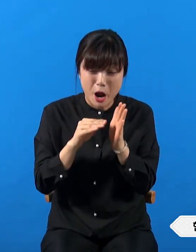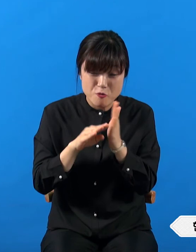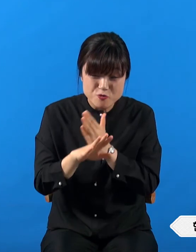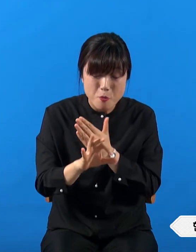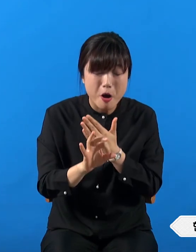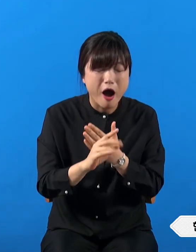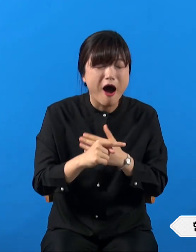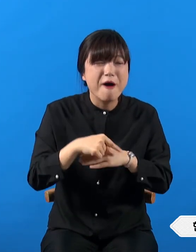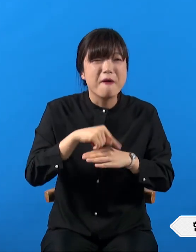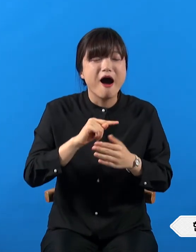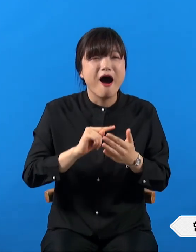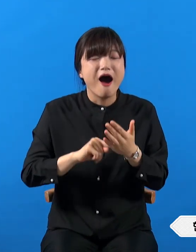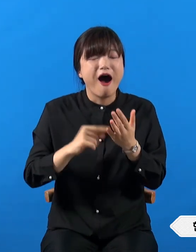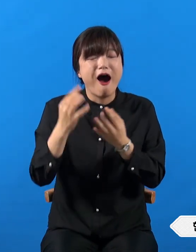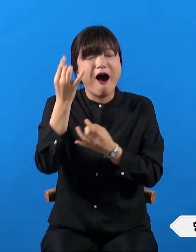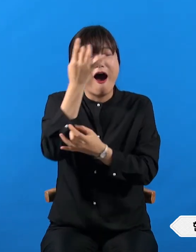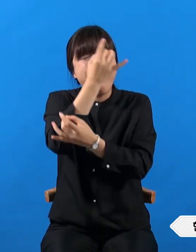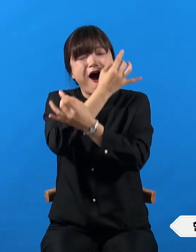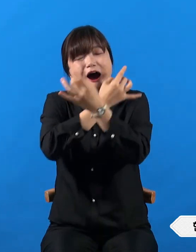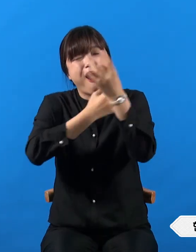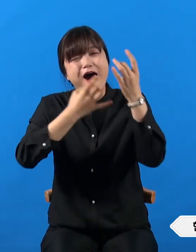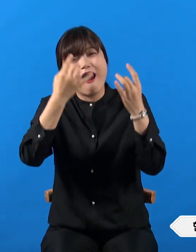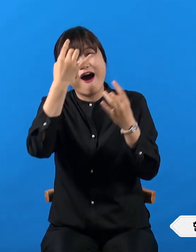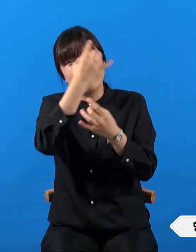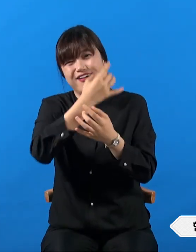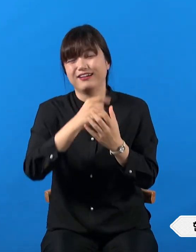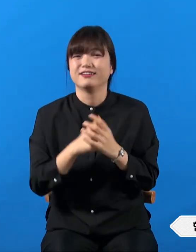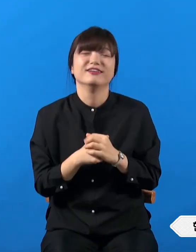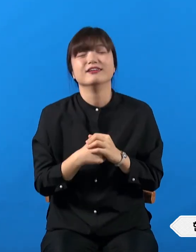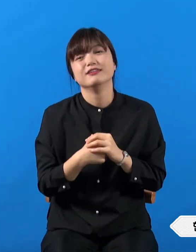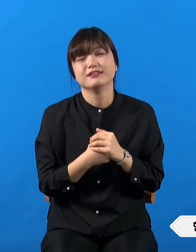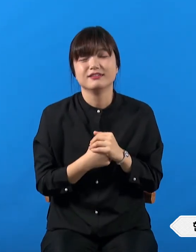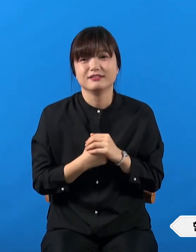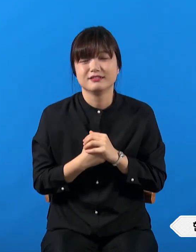하루 종일 그냥 세상을 다 얻은 듯이 황홀했습니다.